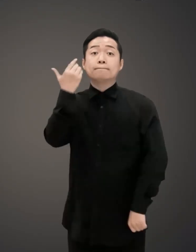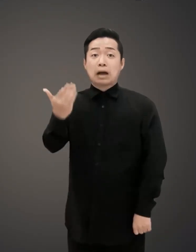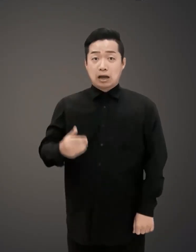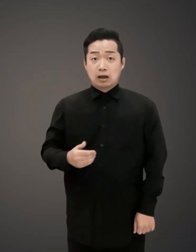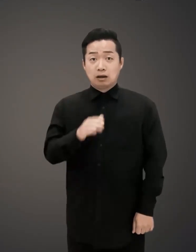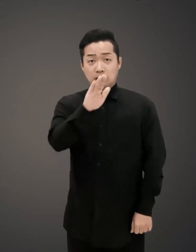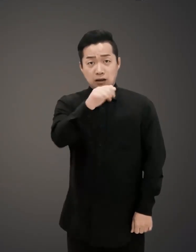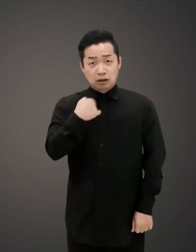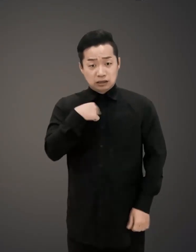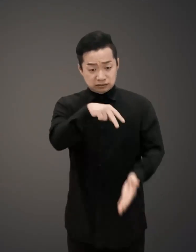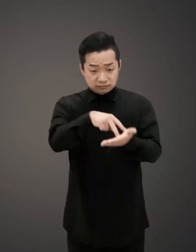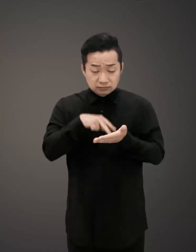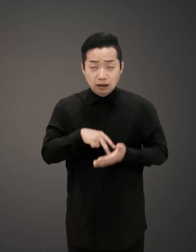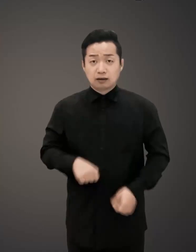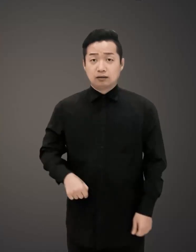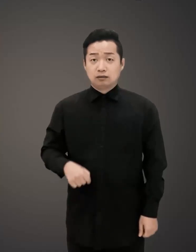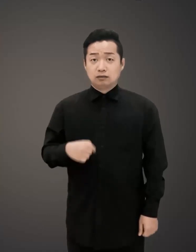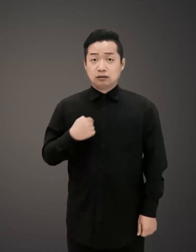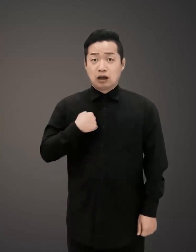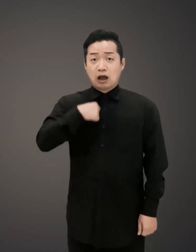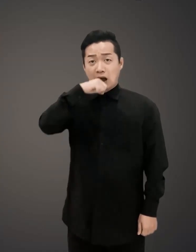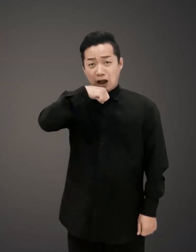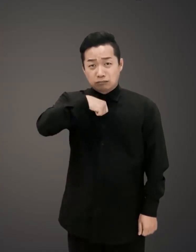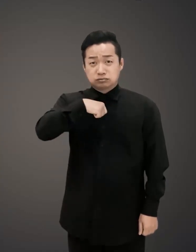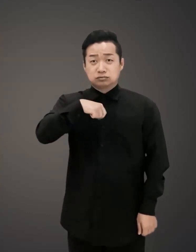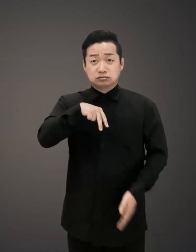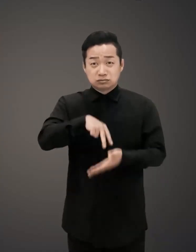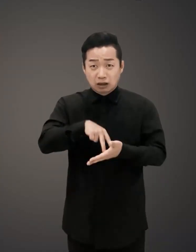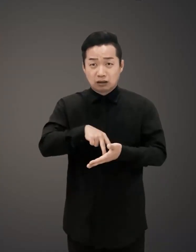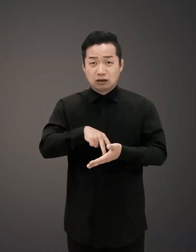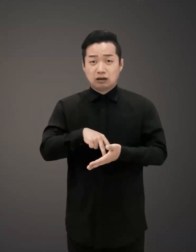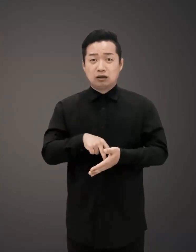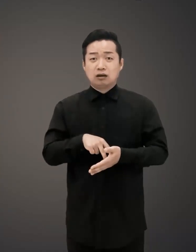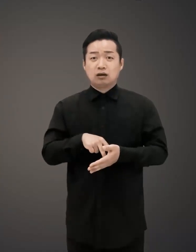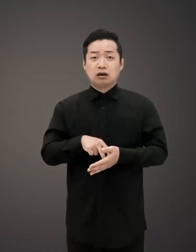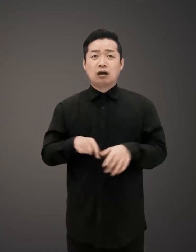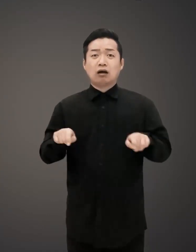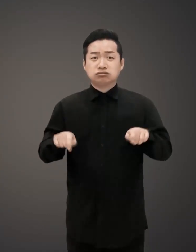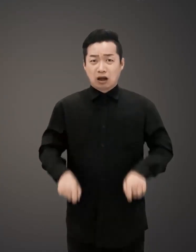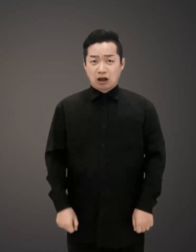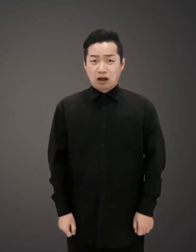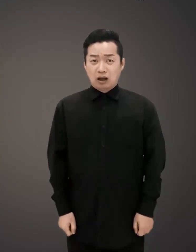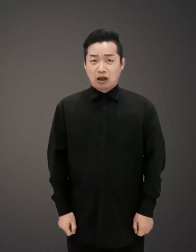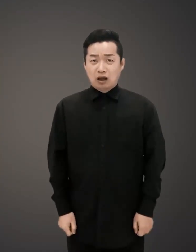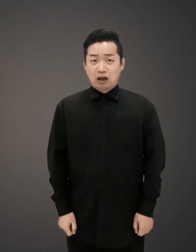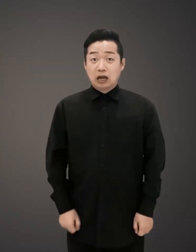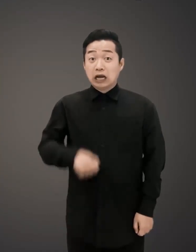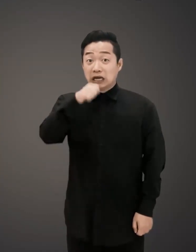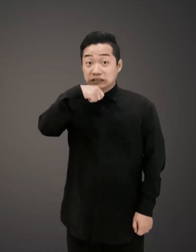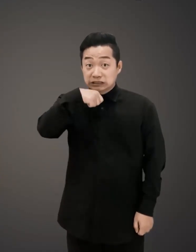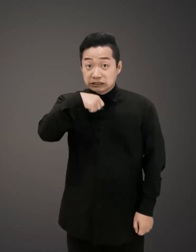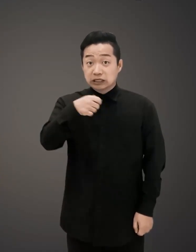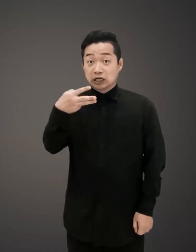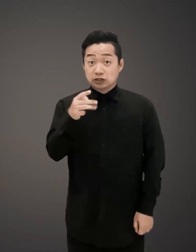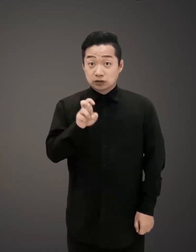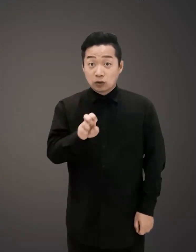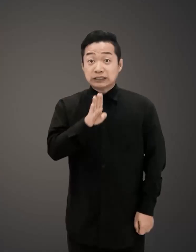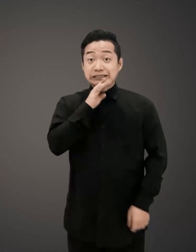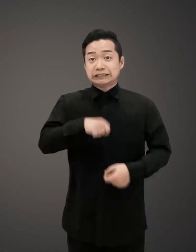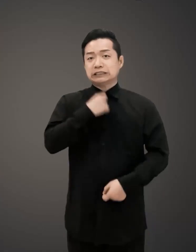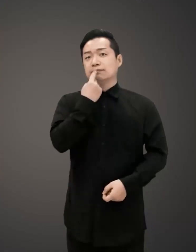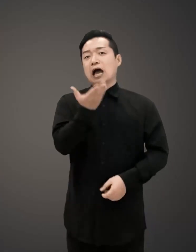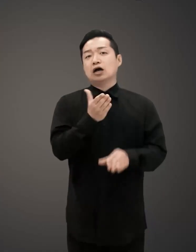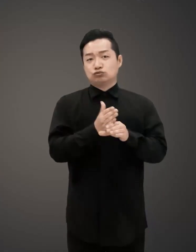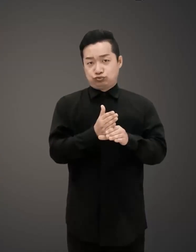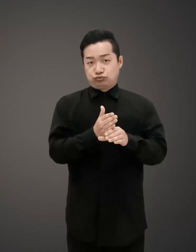물었다. 변호사님도 저처럼 깜둥이였다면 겁이 났을 겁니다. 흑인인 톰이 진실을